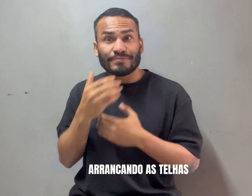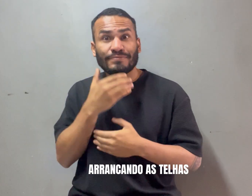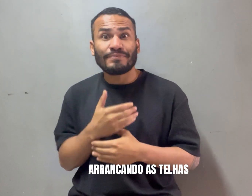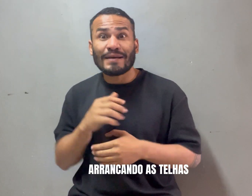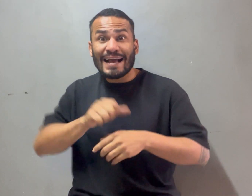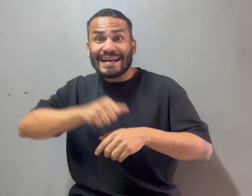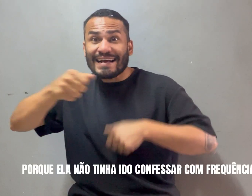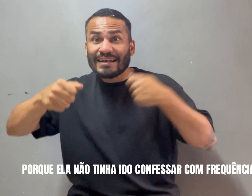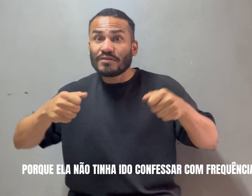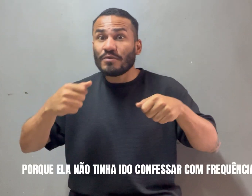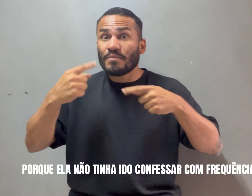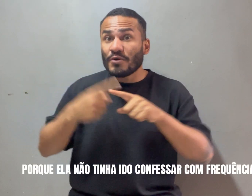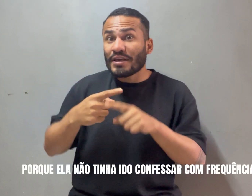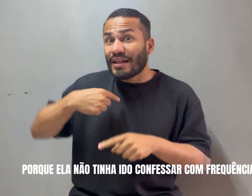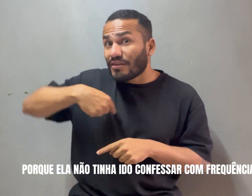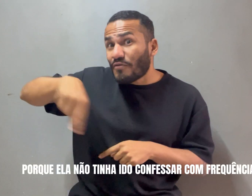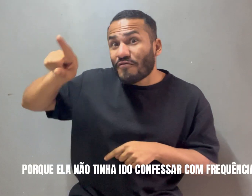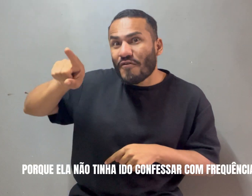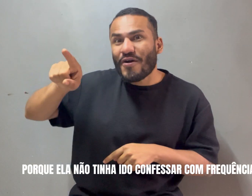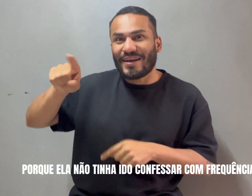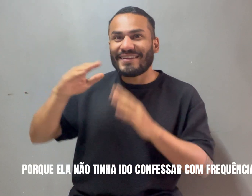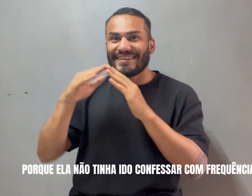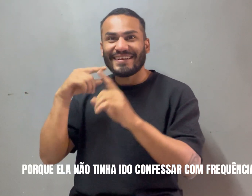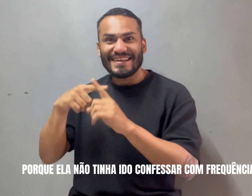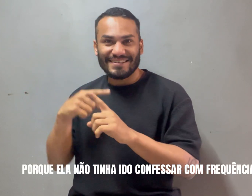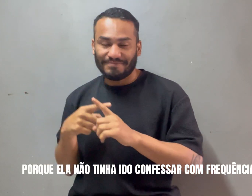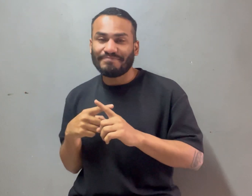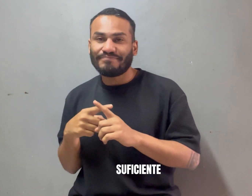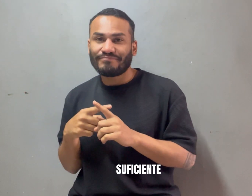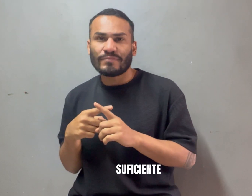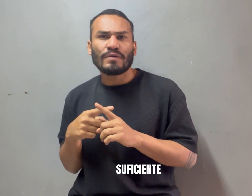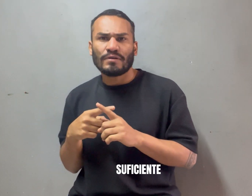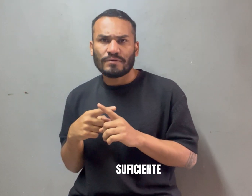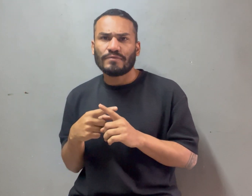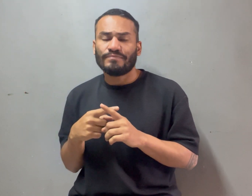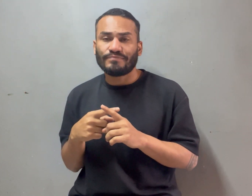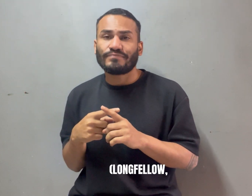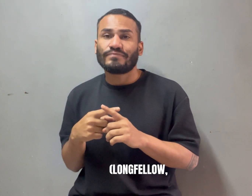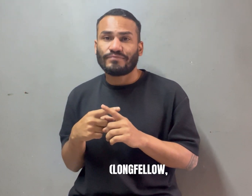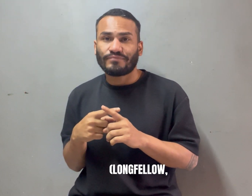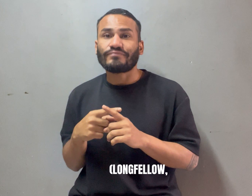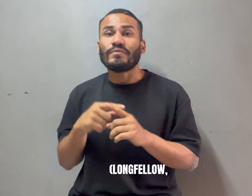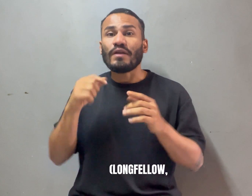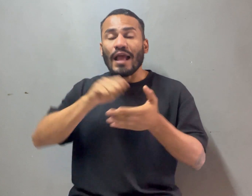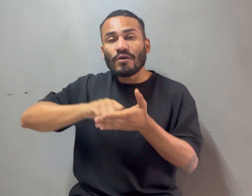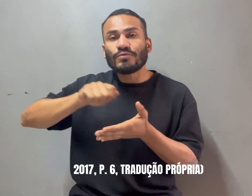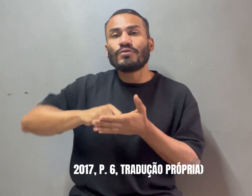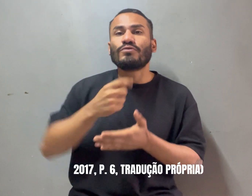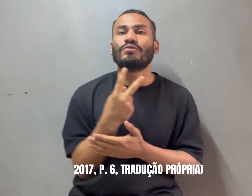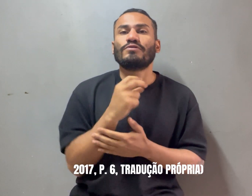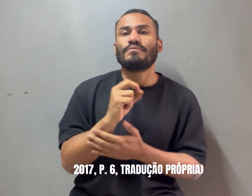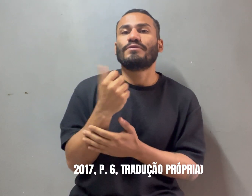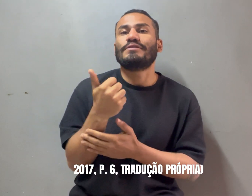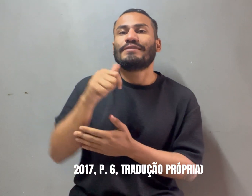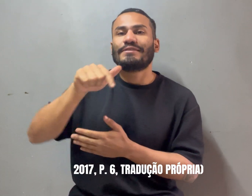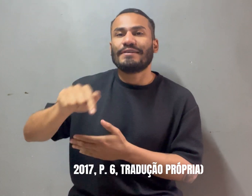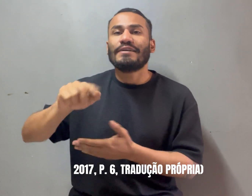telhas, porque ela não tinha ido confessar com frequência suficiente. Longfellow, 2017, página